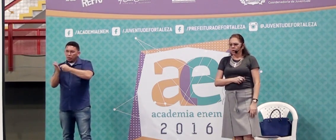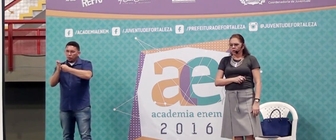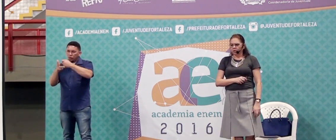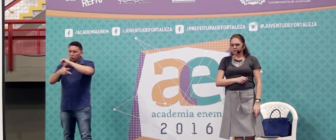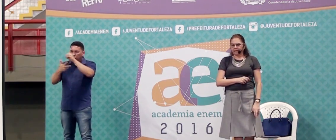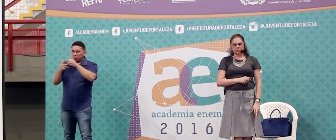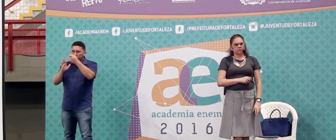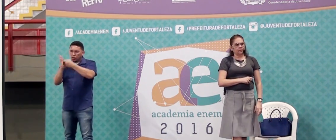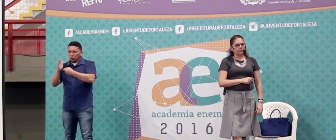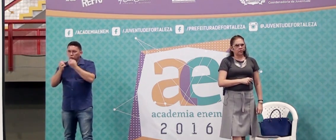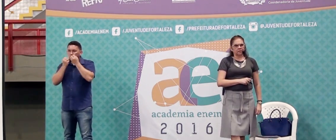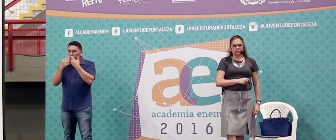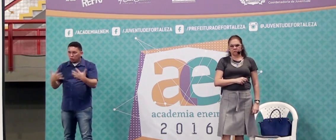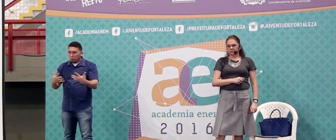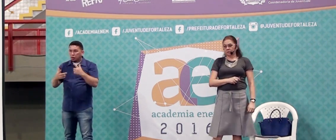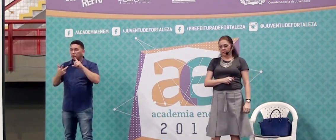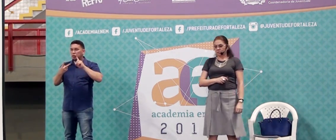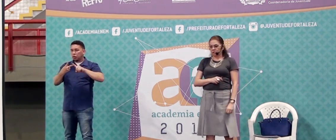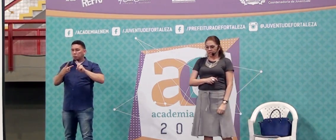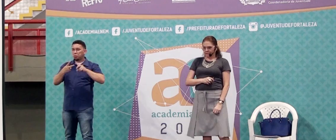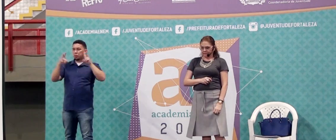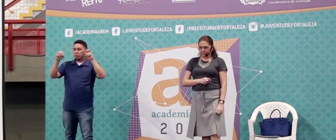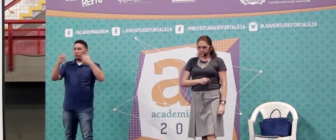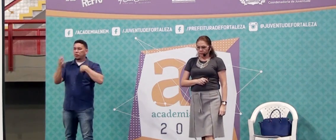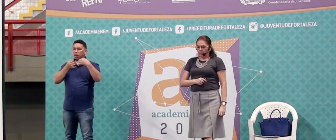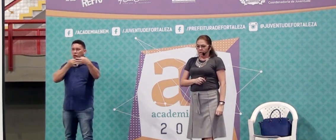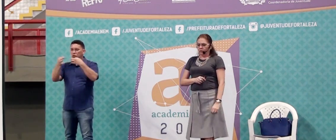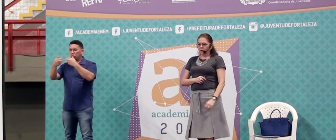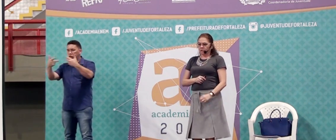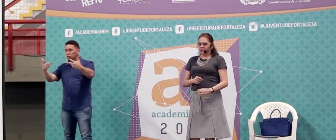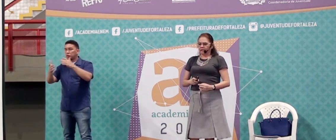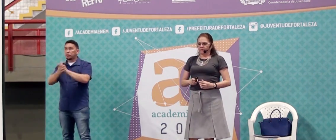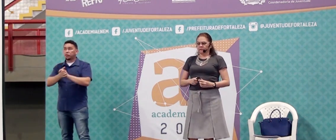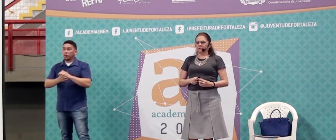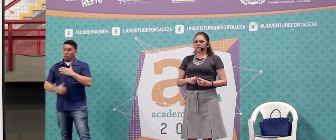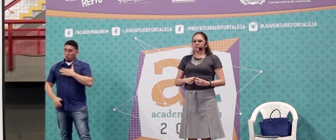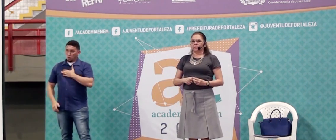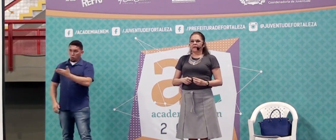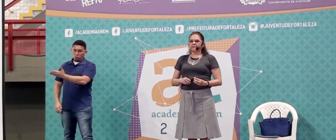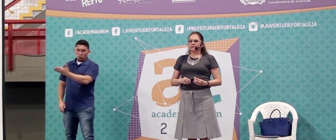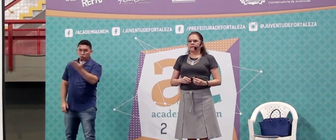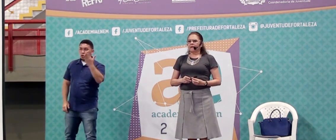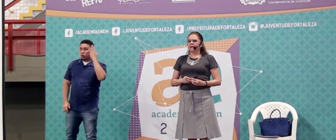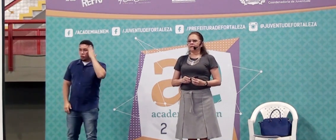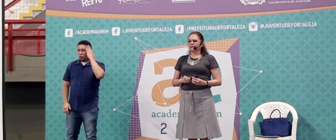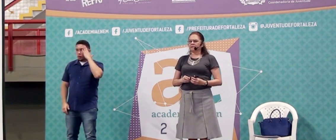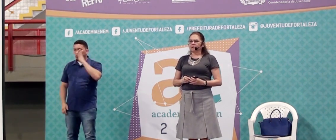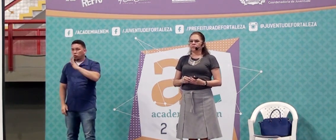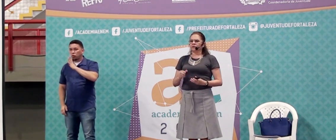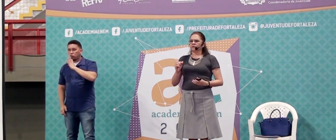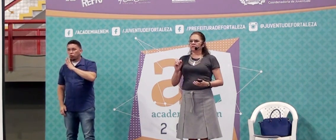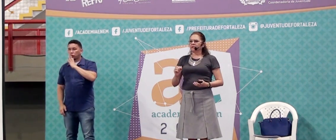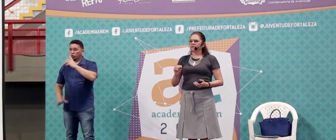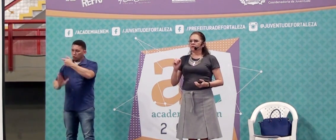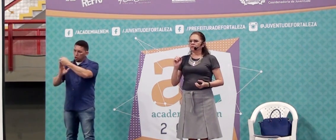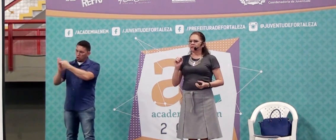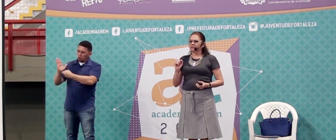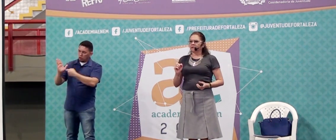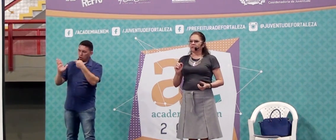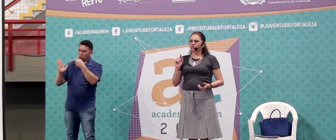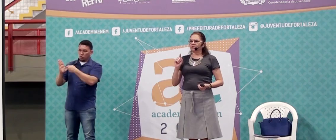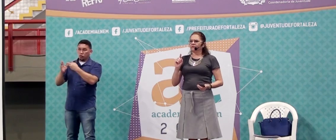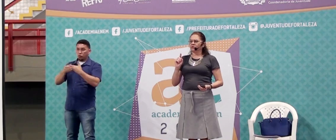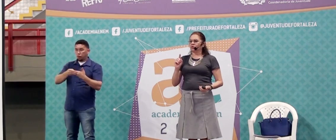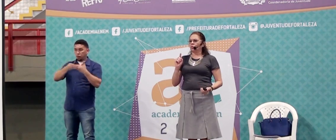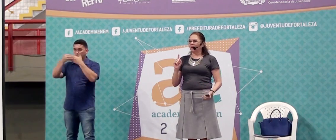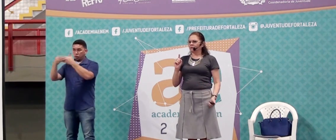cobra. Outra questão importante são as dicas. Eu gostaria que vocês soubessem que a redação que vocês vão